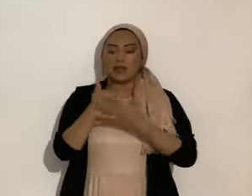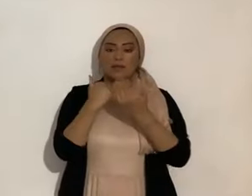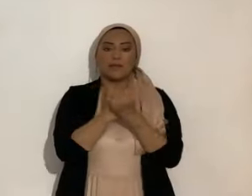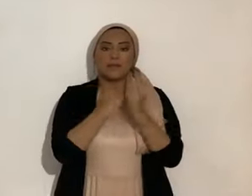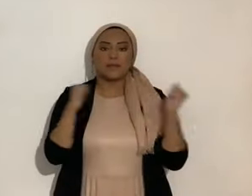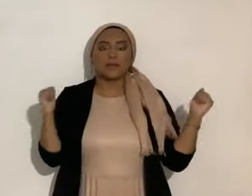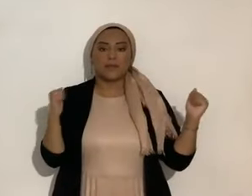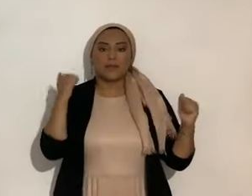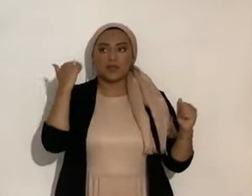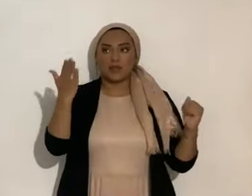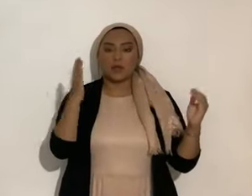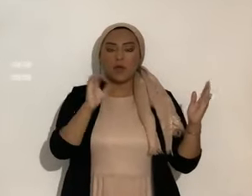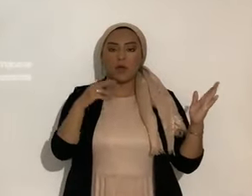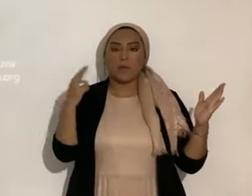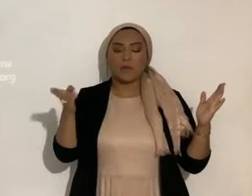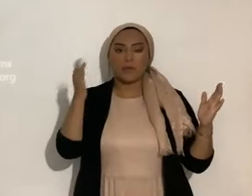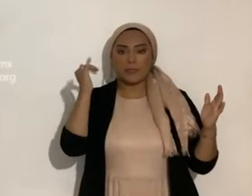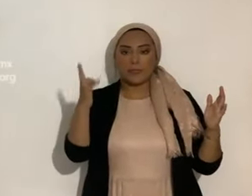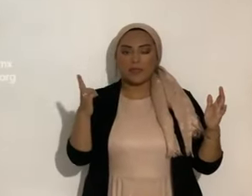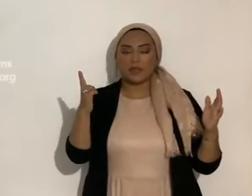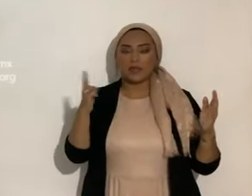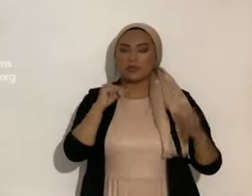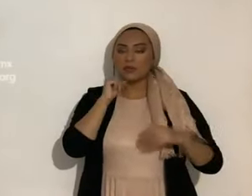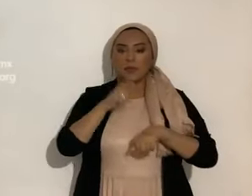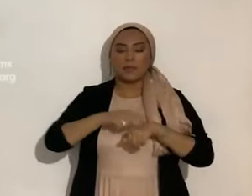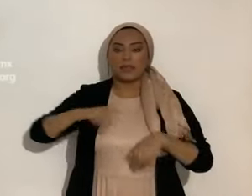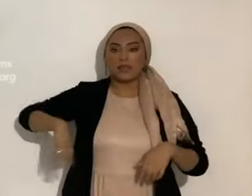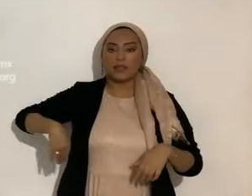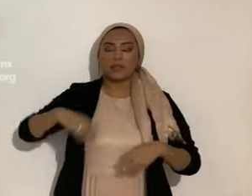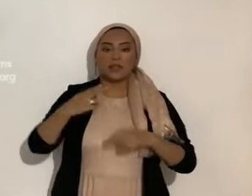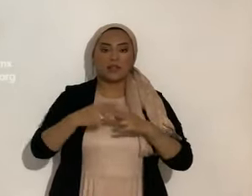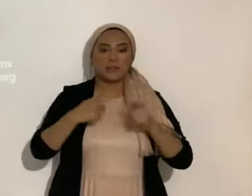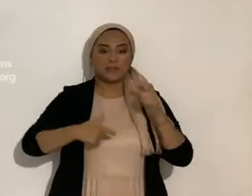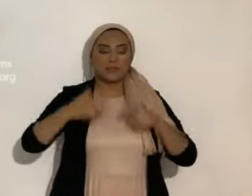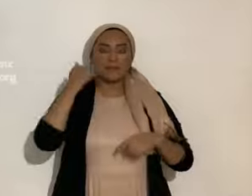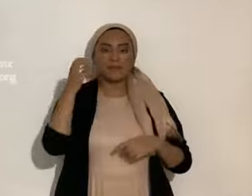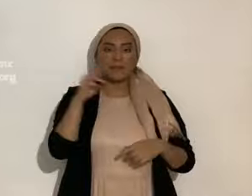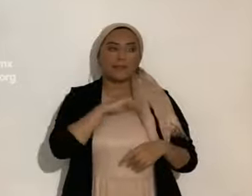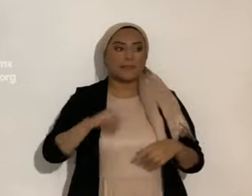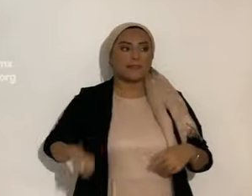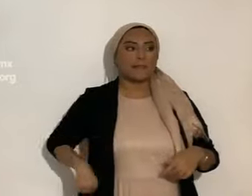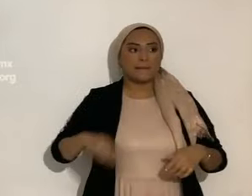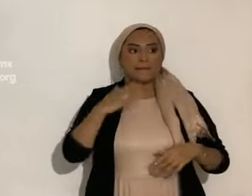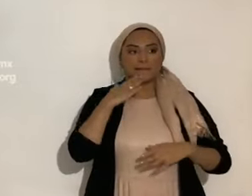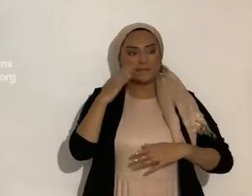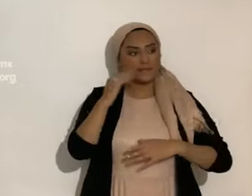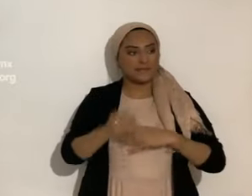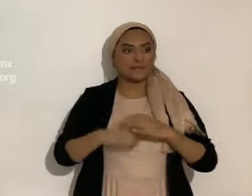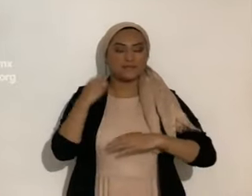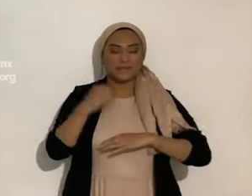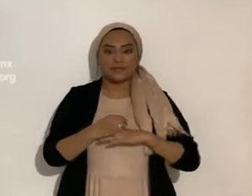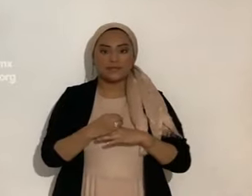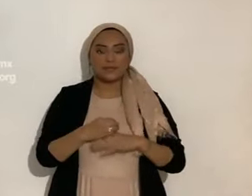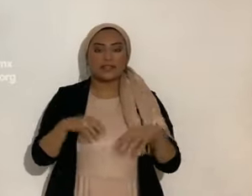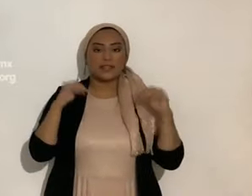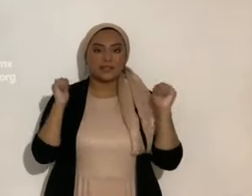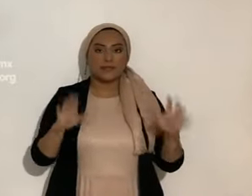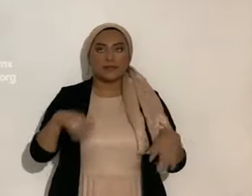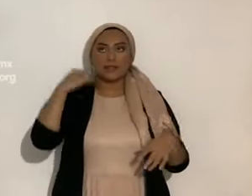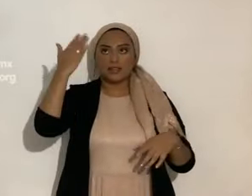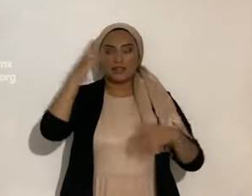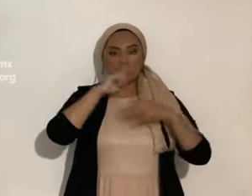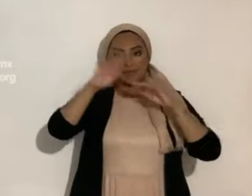tú, Yahweh. Oh Yahweh. No te detengas. En el nombre de nuestro don Yahshua Mashiach, Omen, Beomen, bendito es